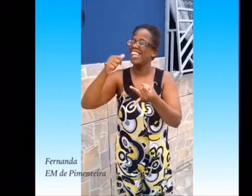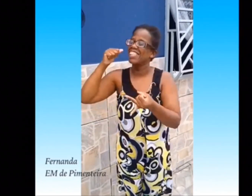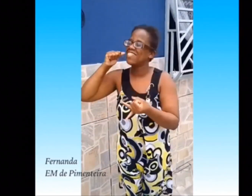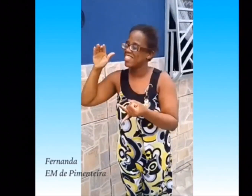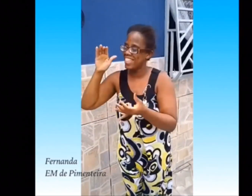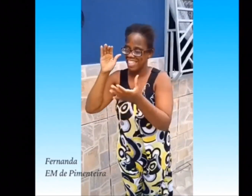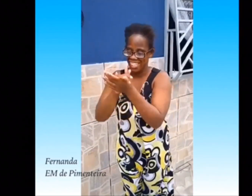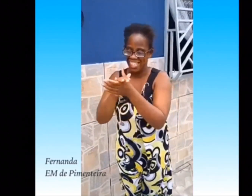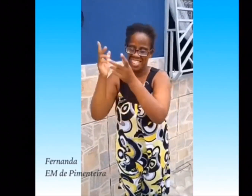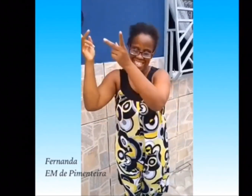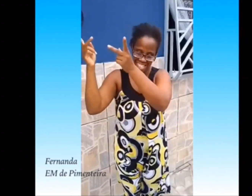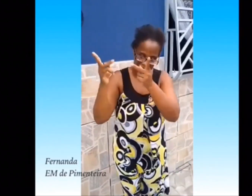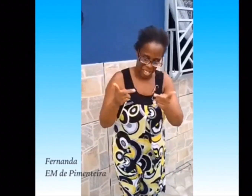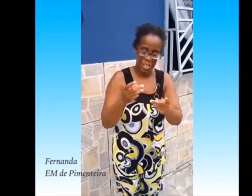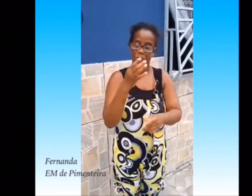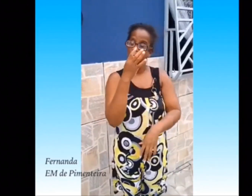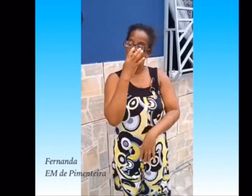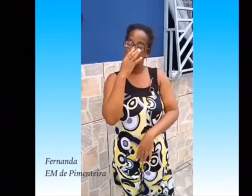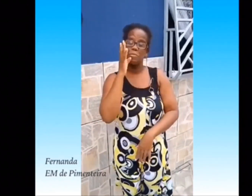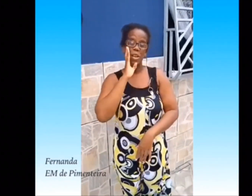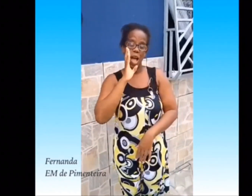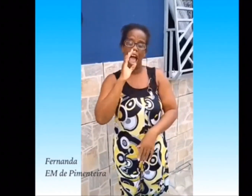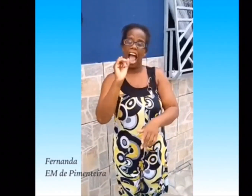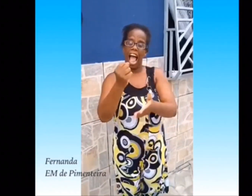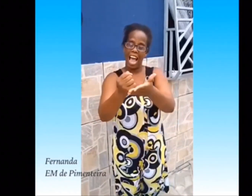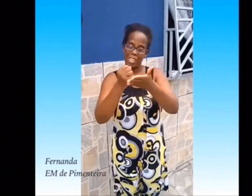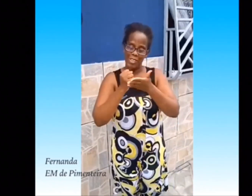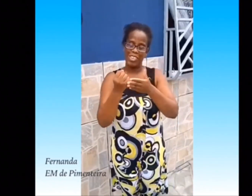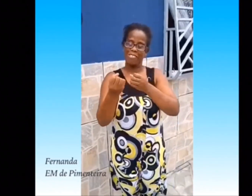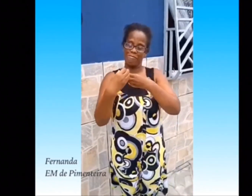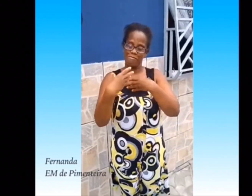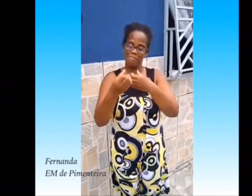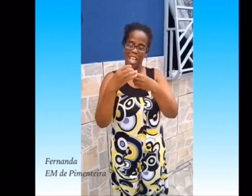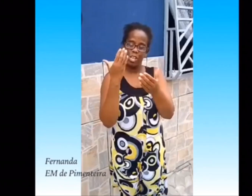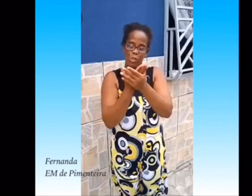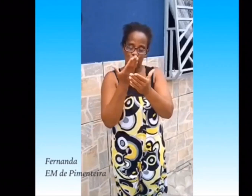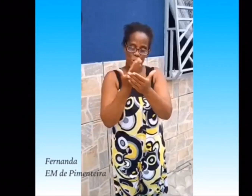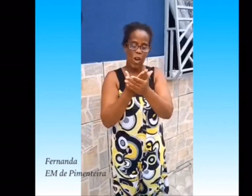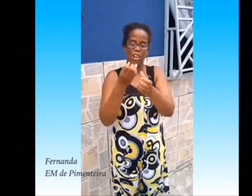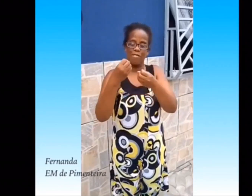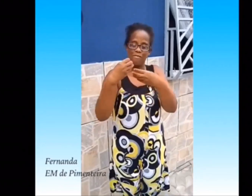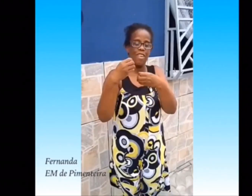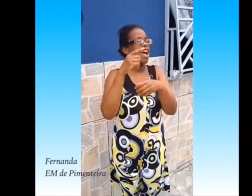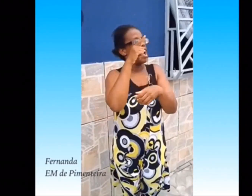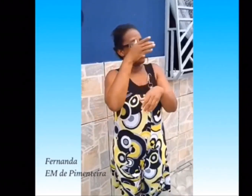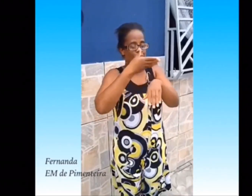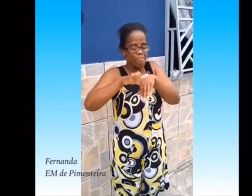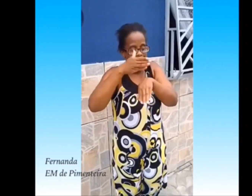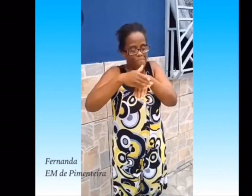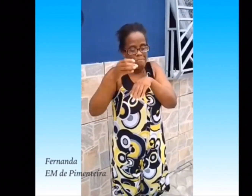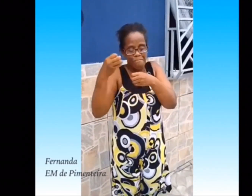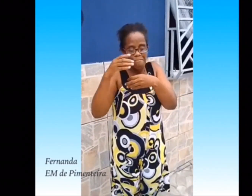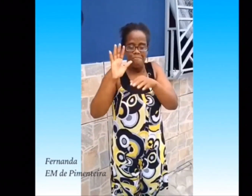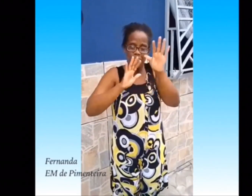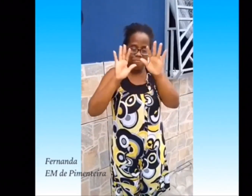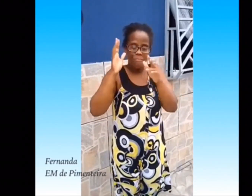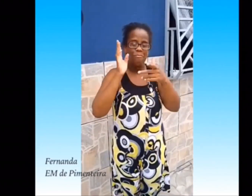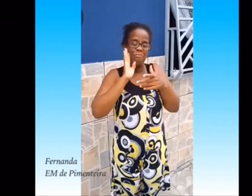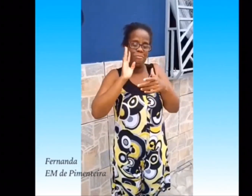com a Maria Aparecida, um casal de intérpretes que são muito legais. Eles apoiam meu processo de ensino e aprendizagem aqui na escola. Nós aprendemos